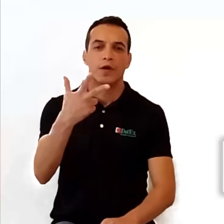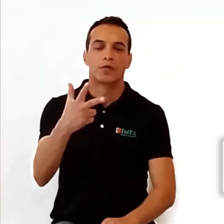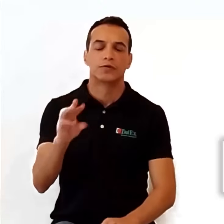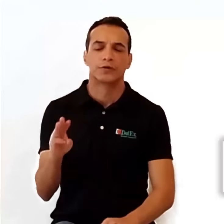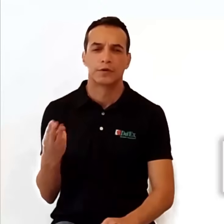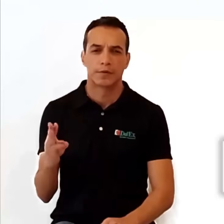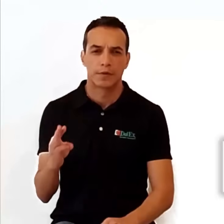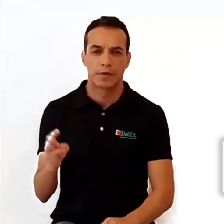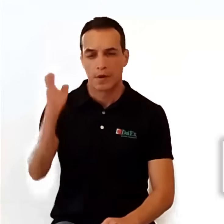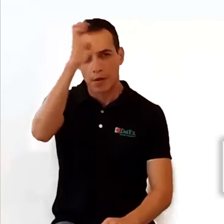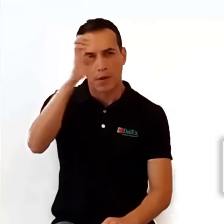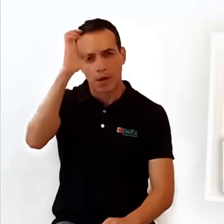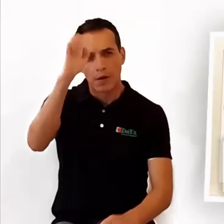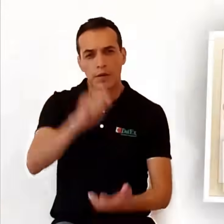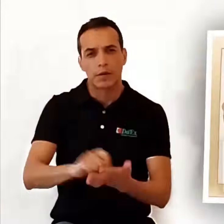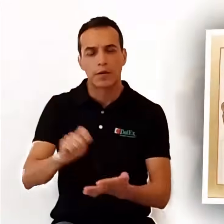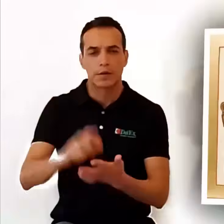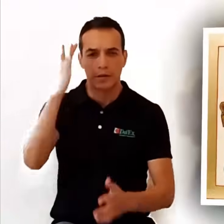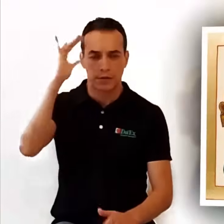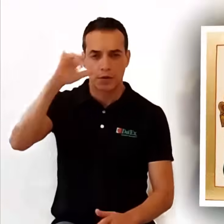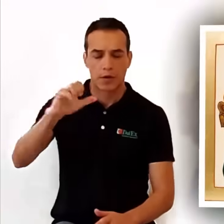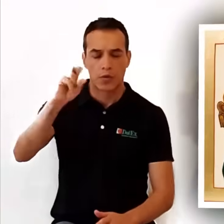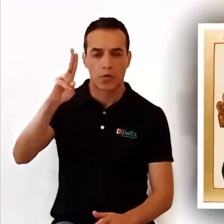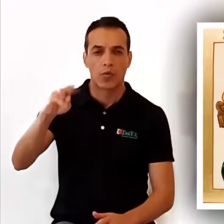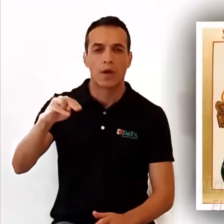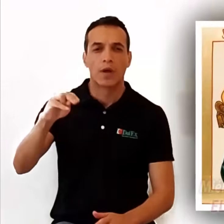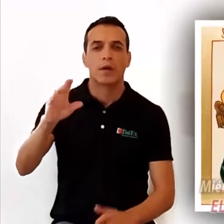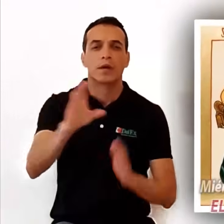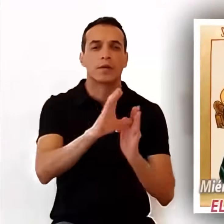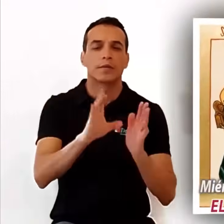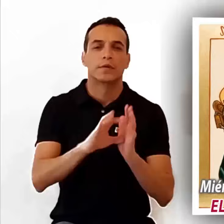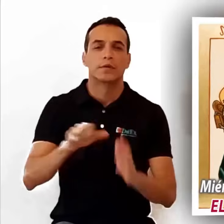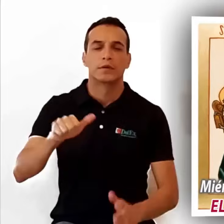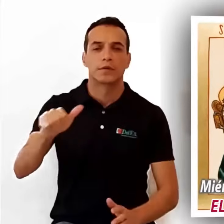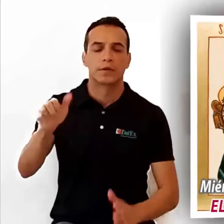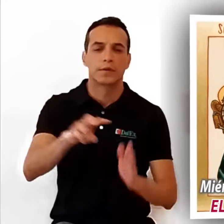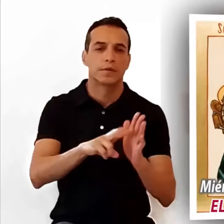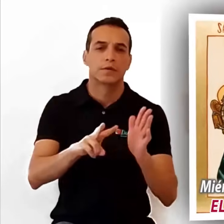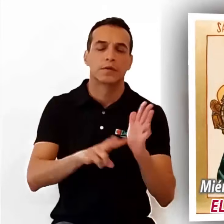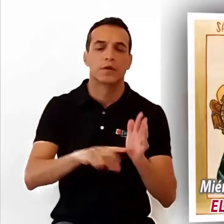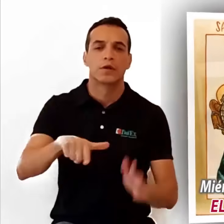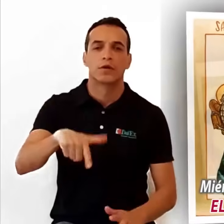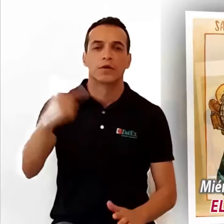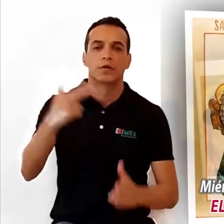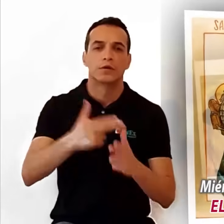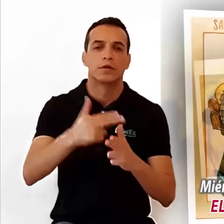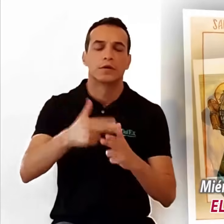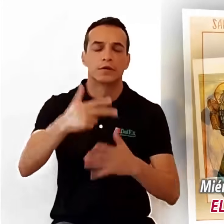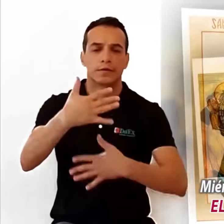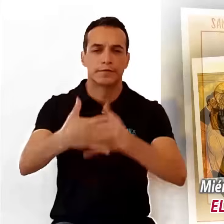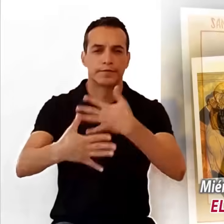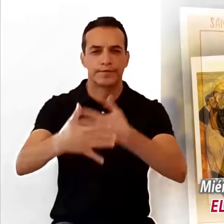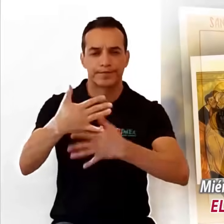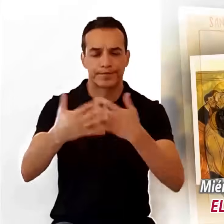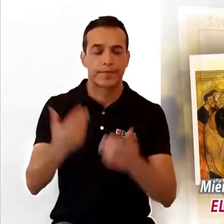De mayo, Evangelio según San Juan, capítulo 16, versículos del 12 al